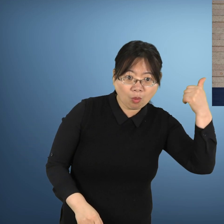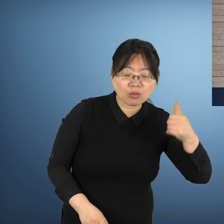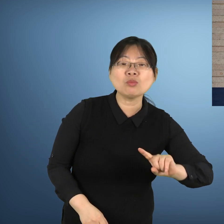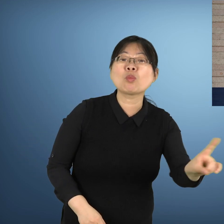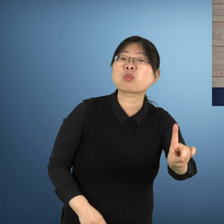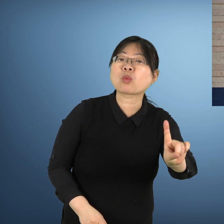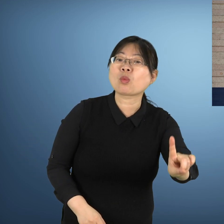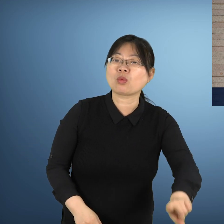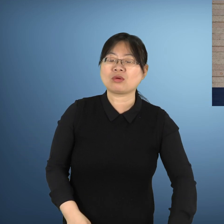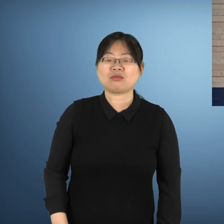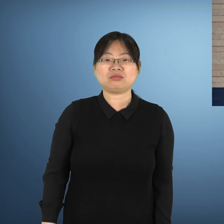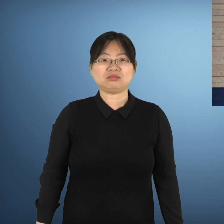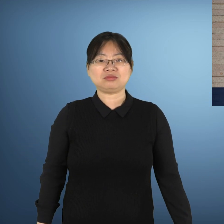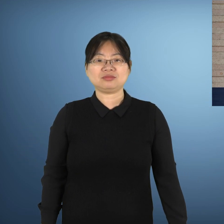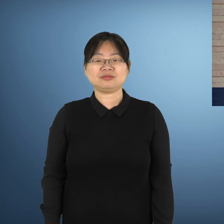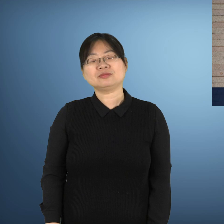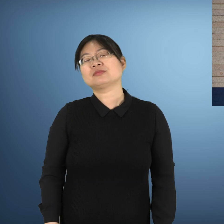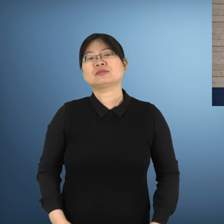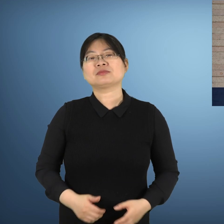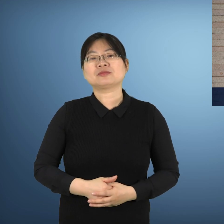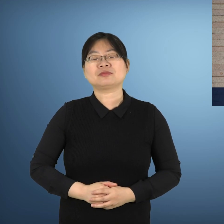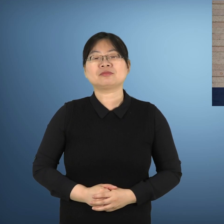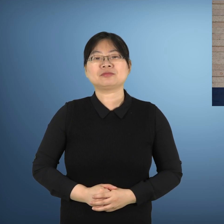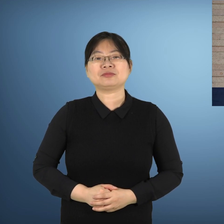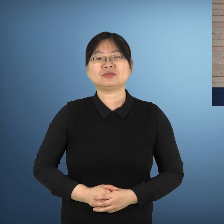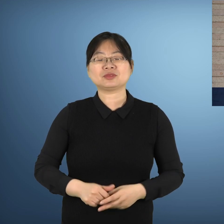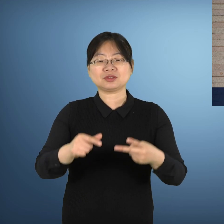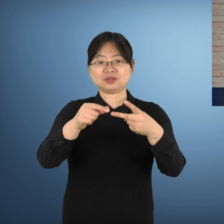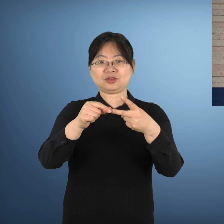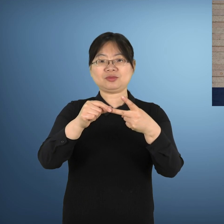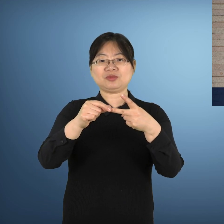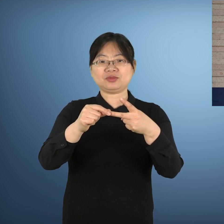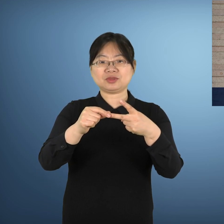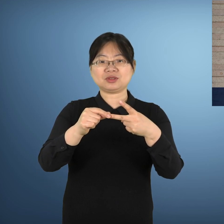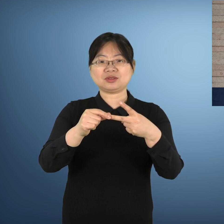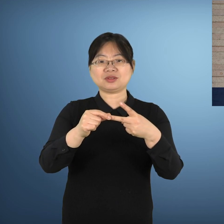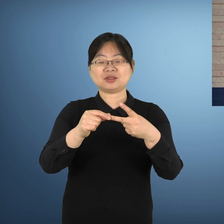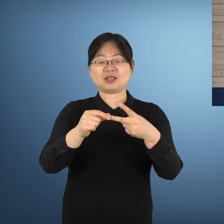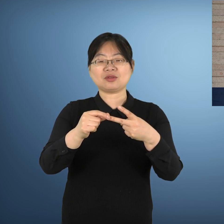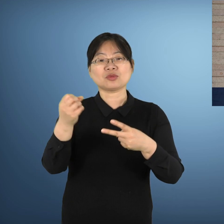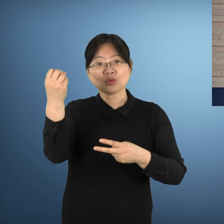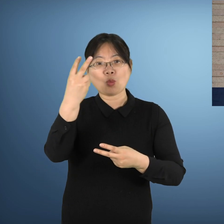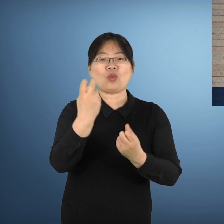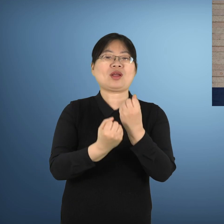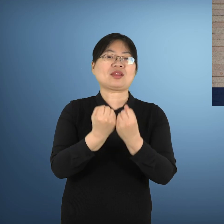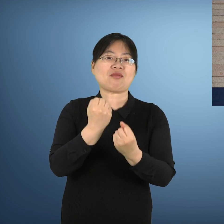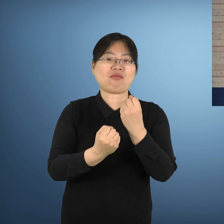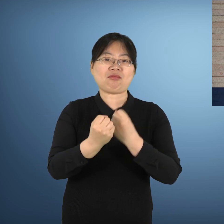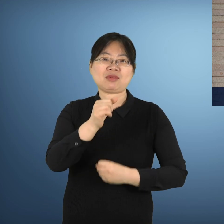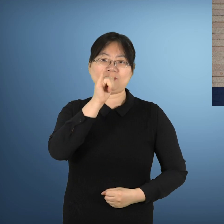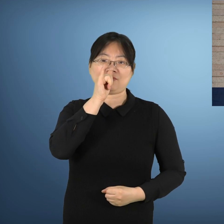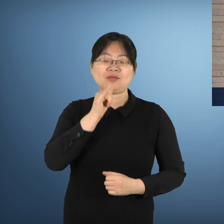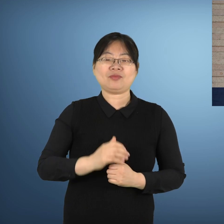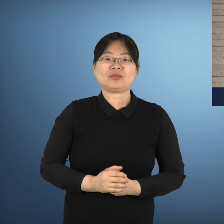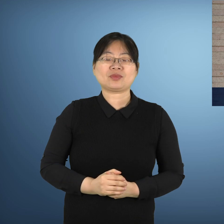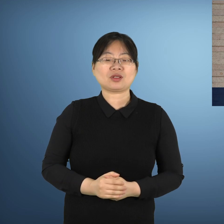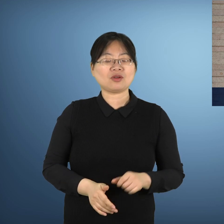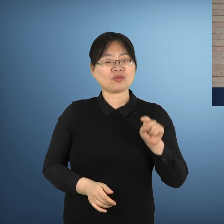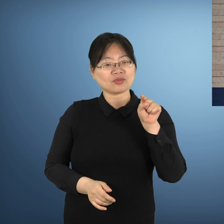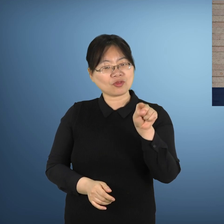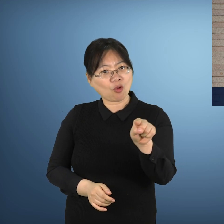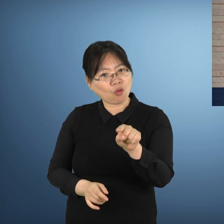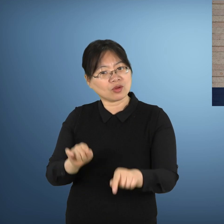이렇게 물은 거예요. 그런데 두 번째 가능한 해석이 있어요. 두 번째.